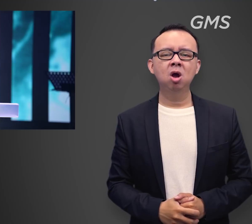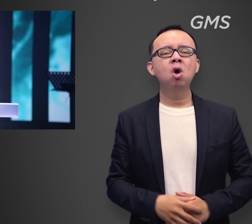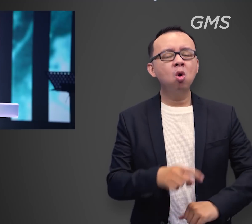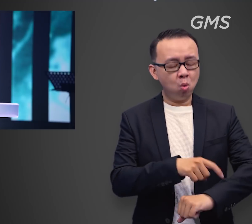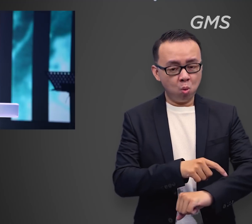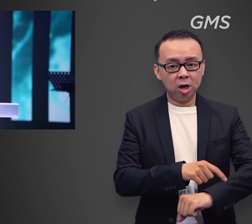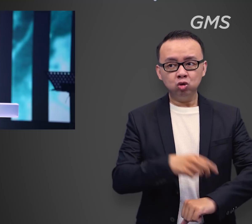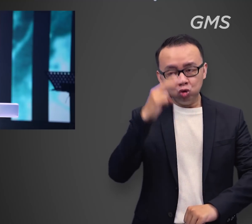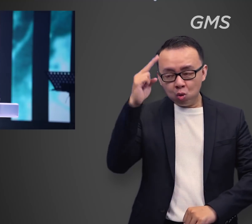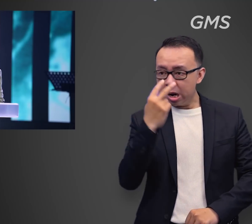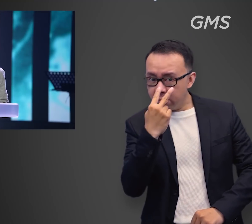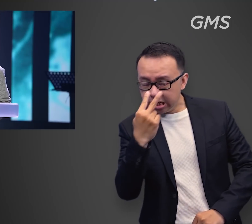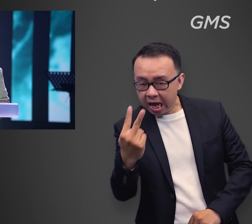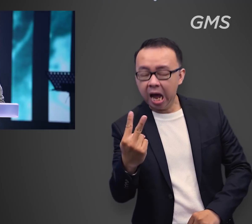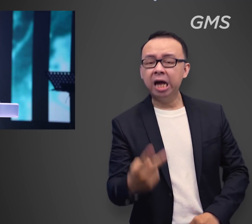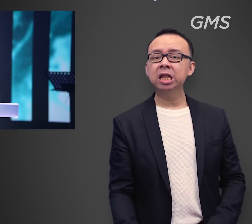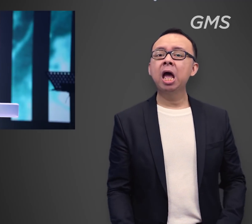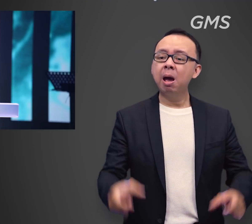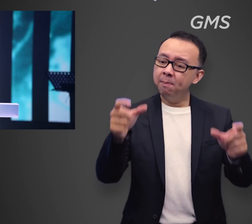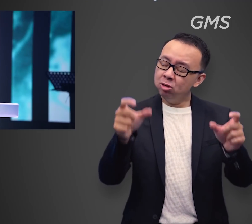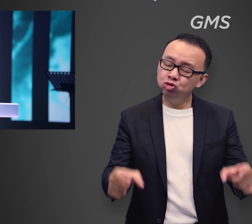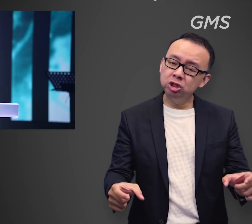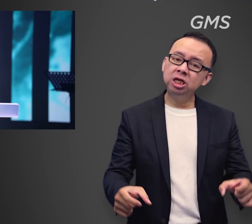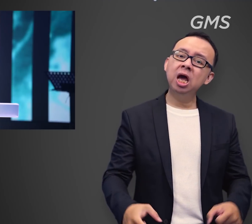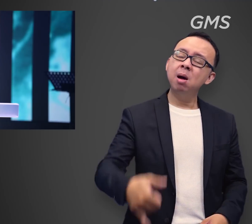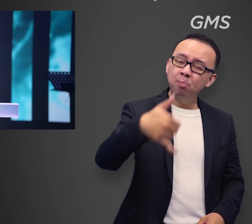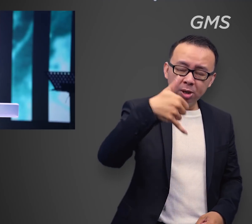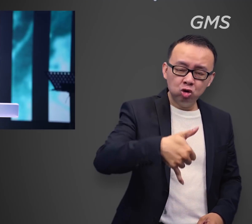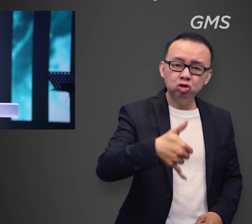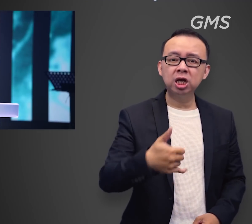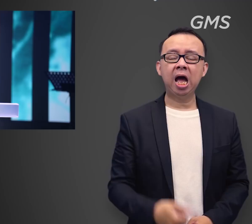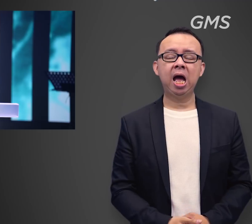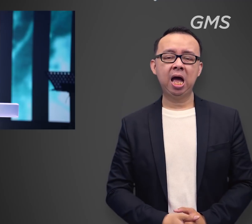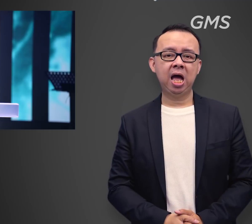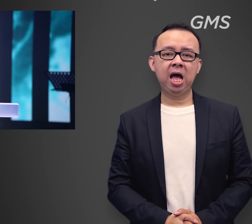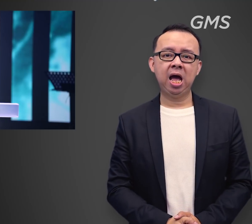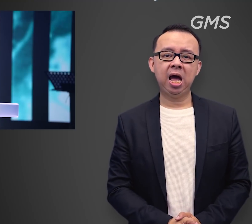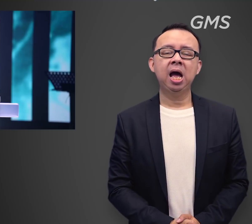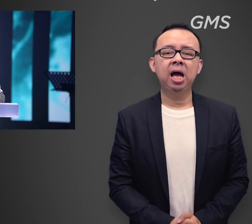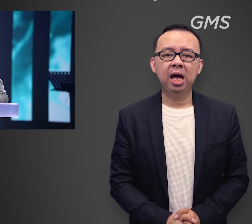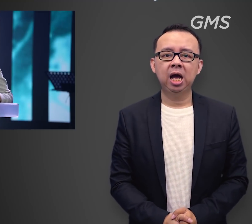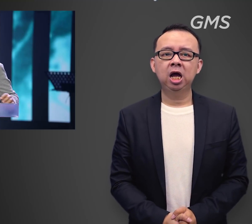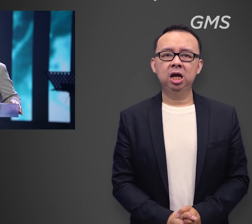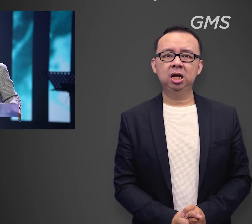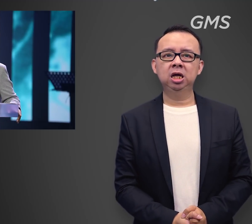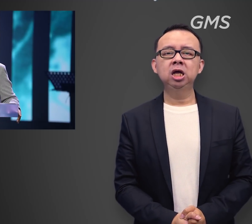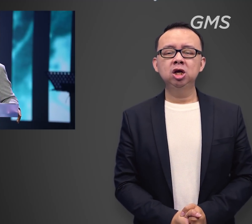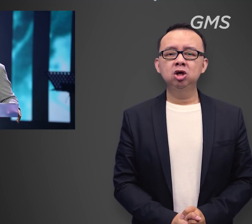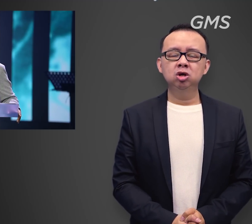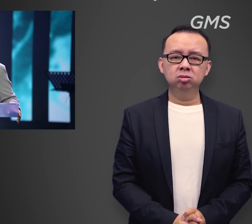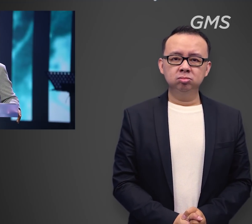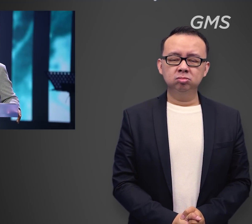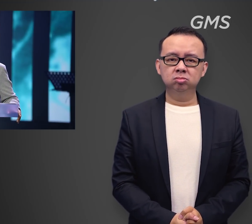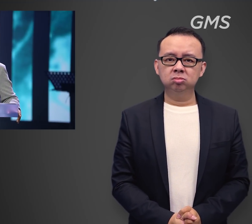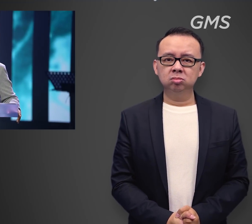bahwa manusia itu tinggal dalam dosa, maka satu inisiatif pendamaian itu datangnya dari Tuhan.